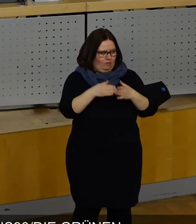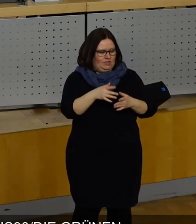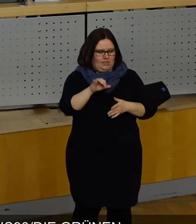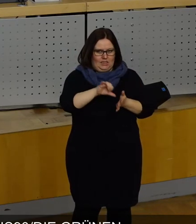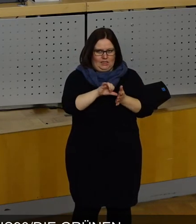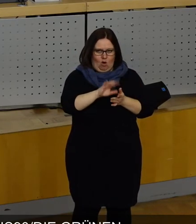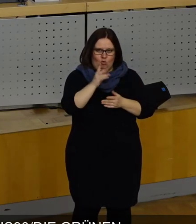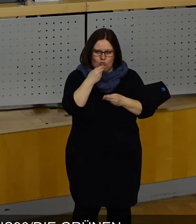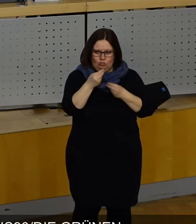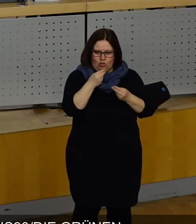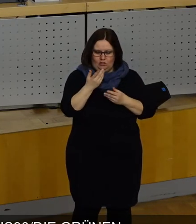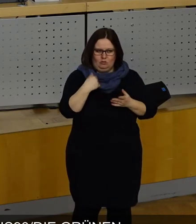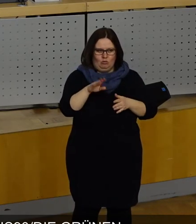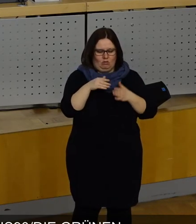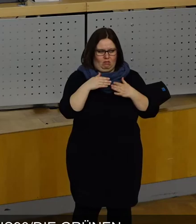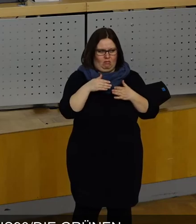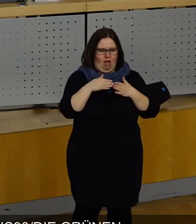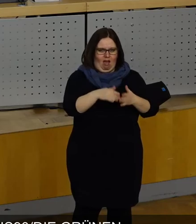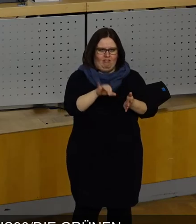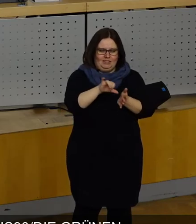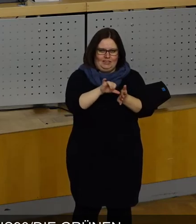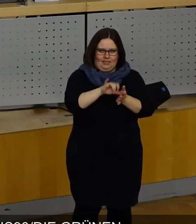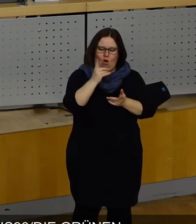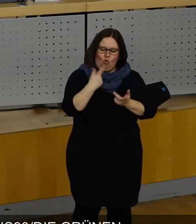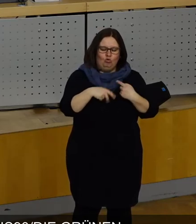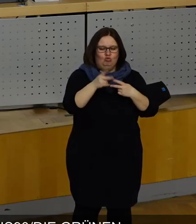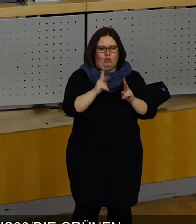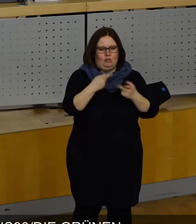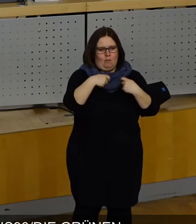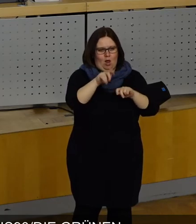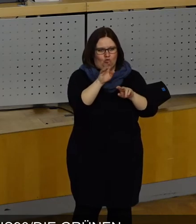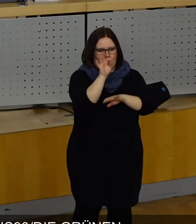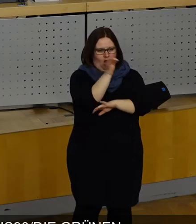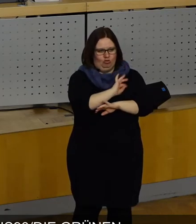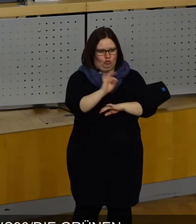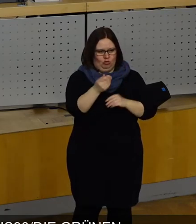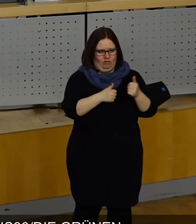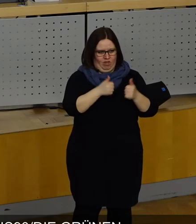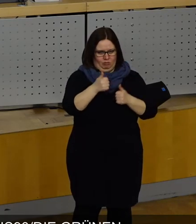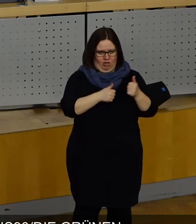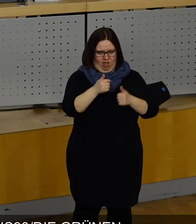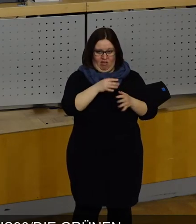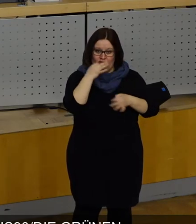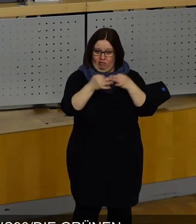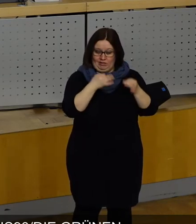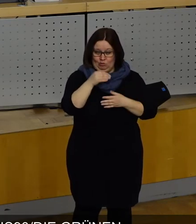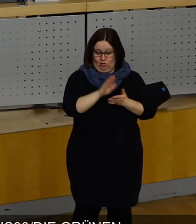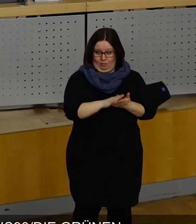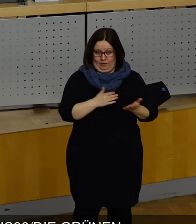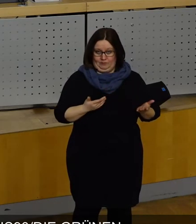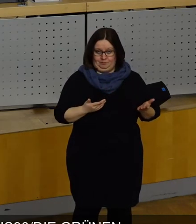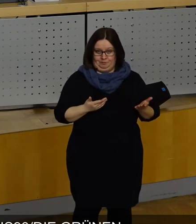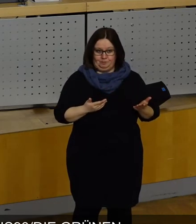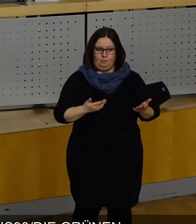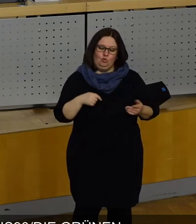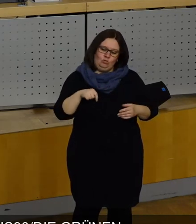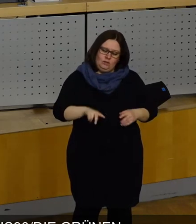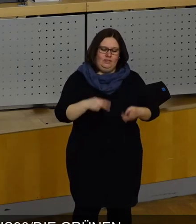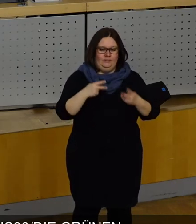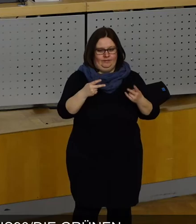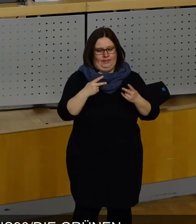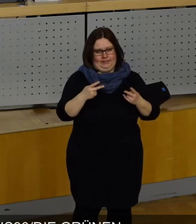haben an der Hafen City aus meiner Sicht über einen städtebaulichen, über Architekturwettbewerbe Qualifizierung erreicht. Und das ist das, was